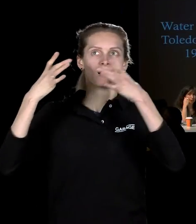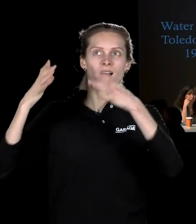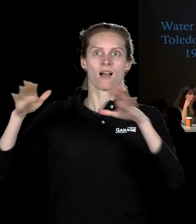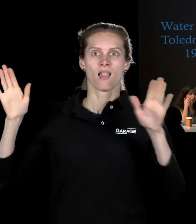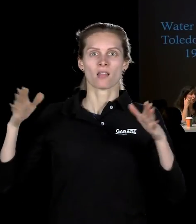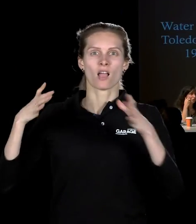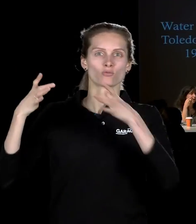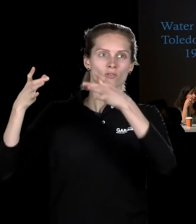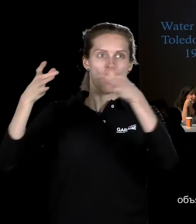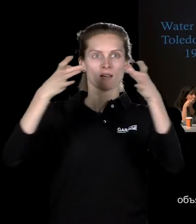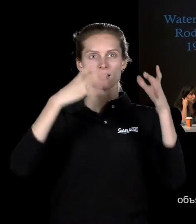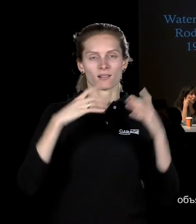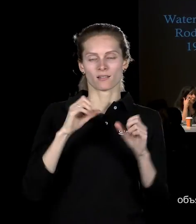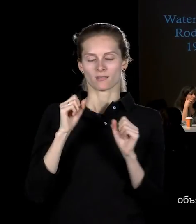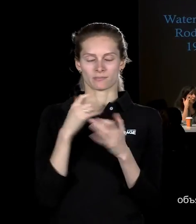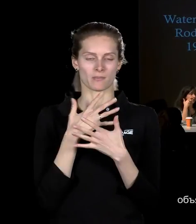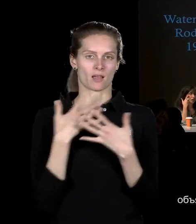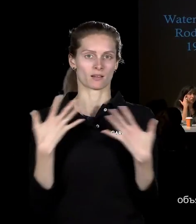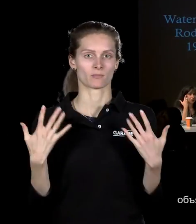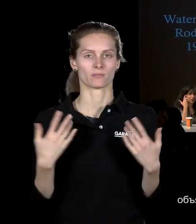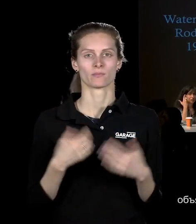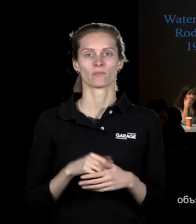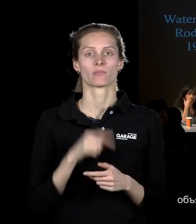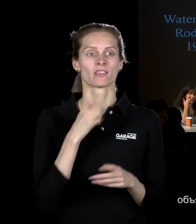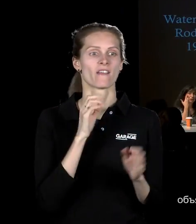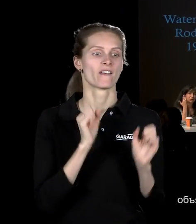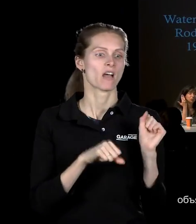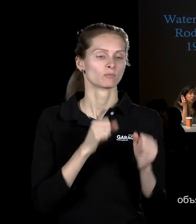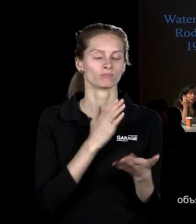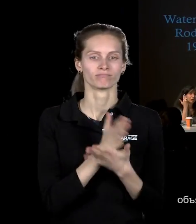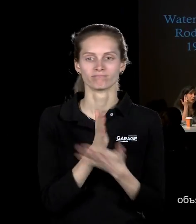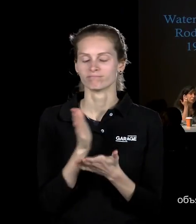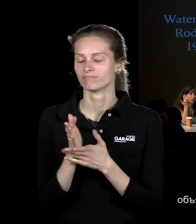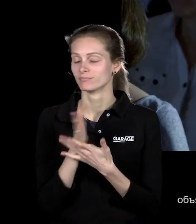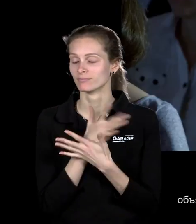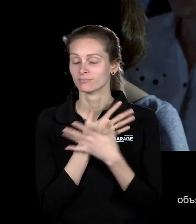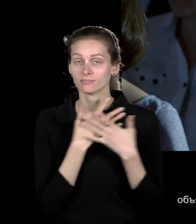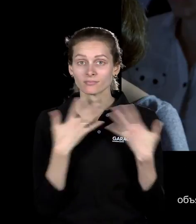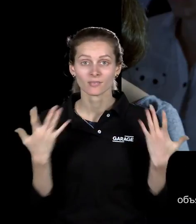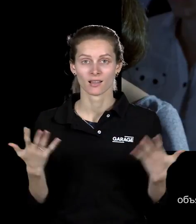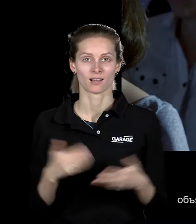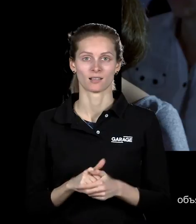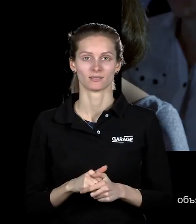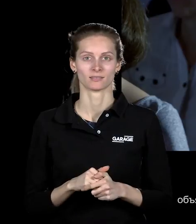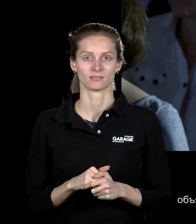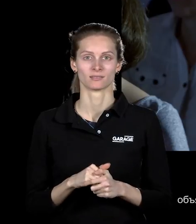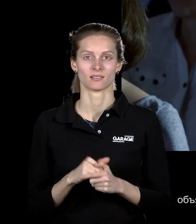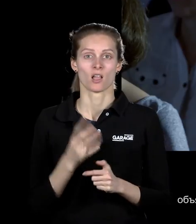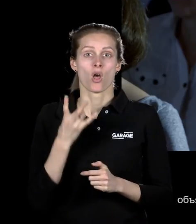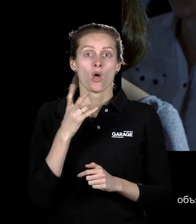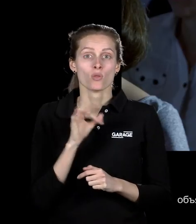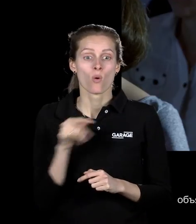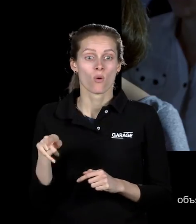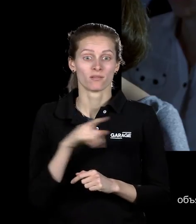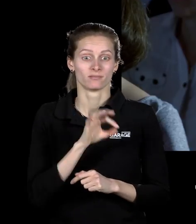могут становиться футуристическими. И вот эта вся невероятная их вариативность, этих, их облика, никак не объясняется тем, что у этих всех предметов